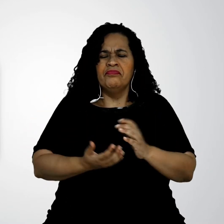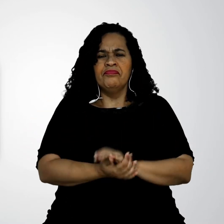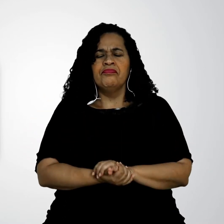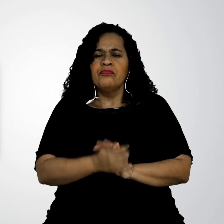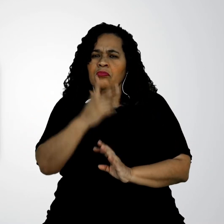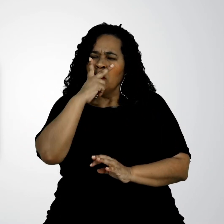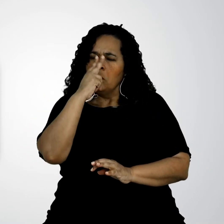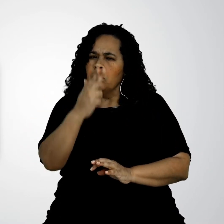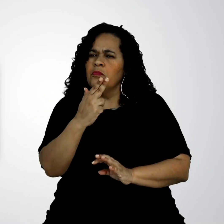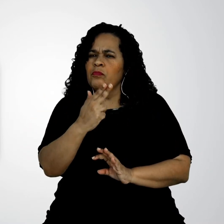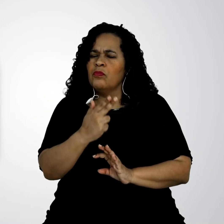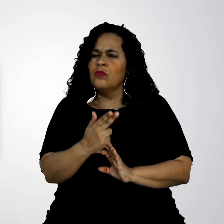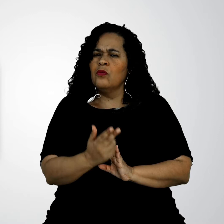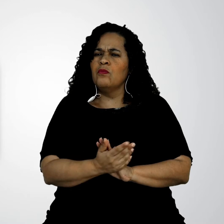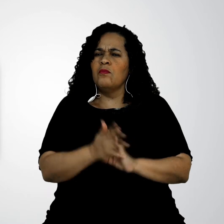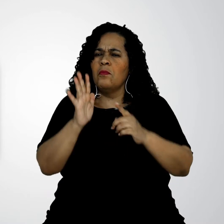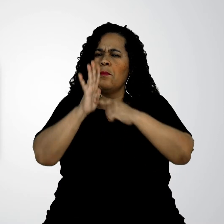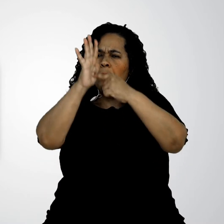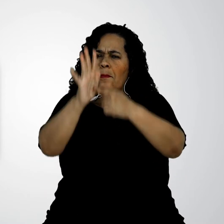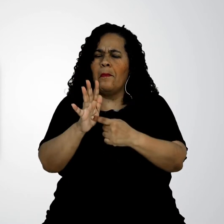acho que seria aqui a questão